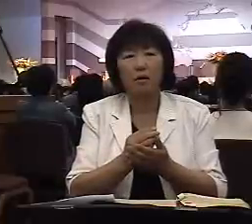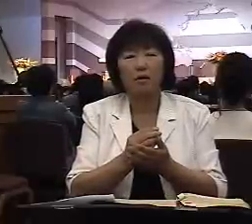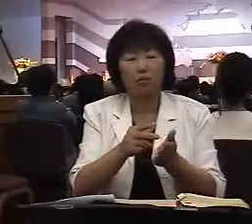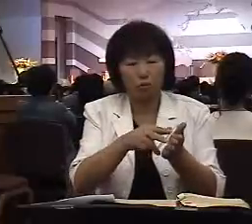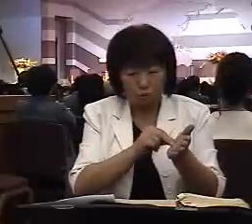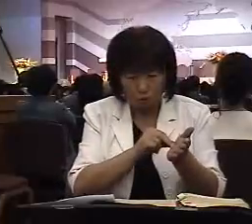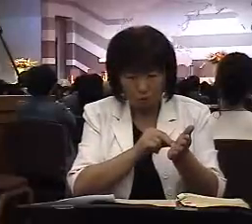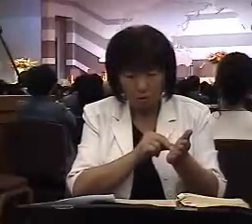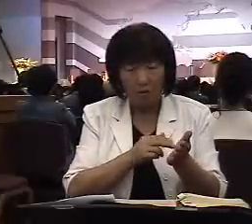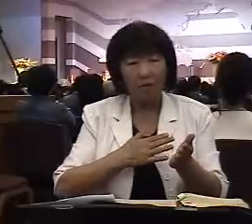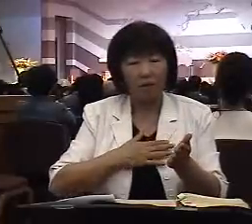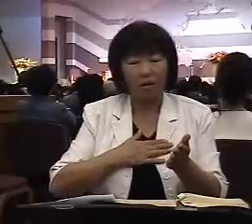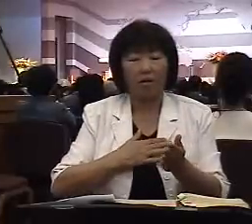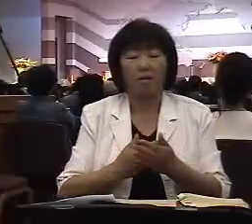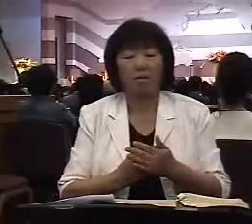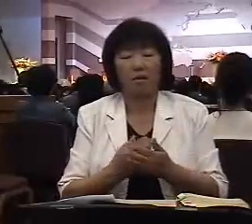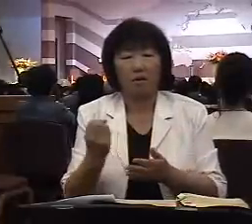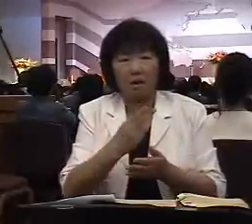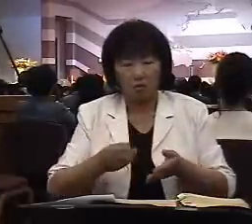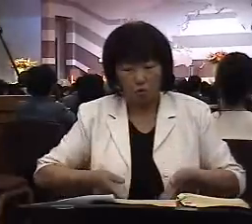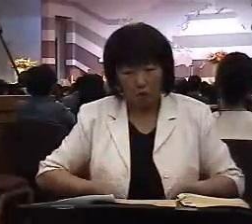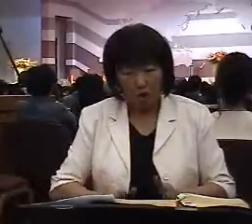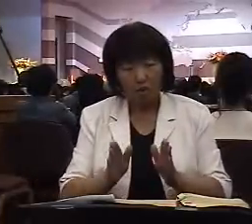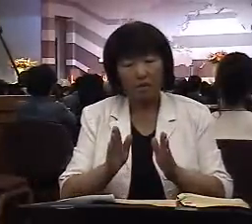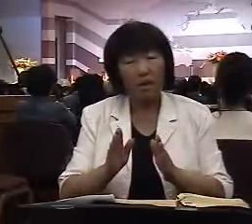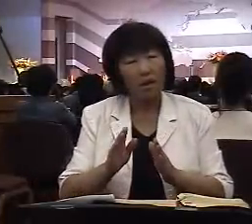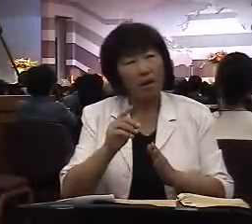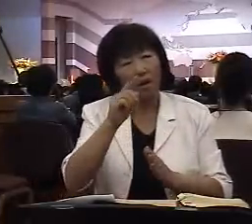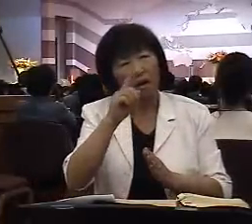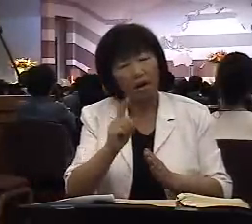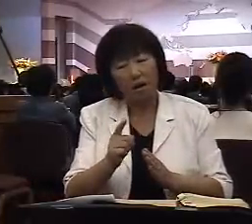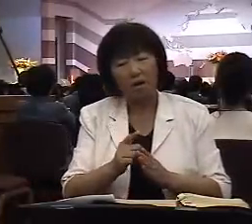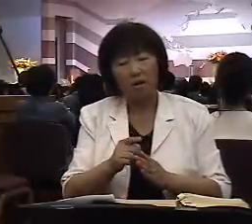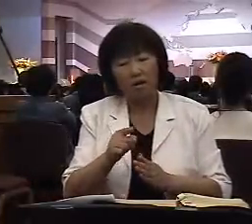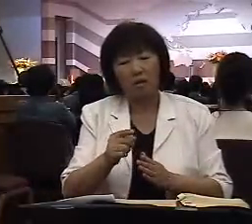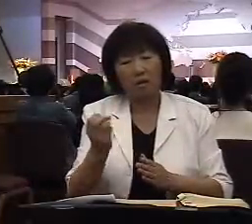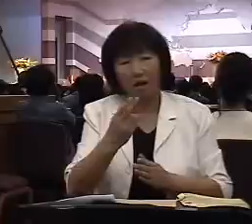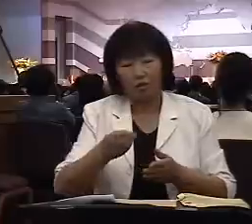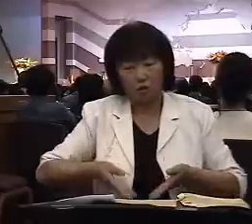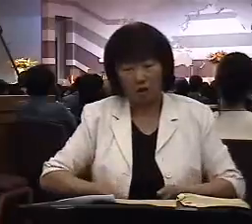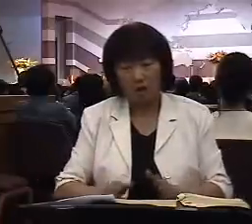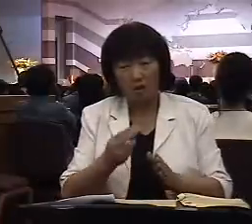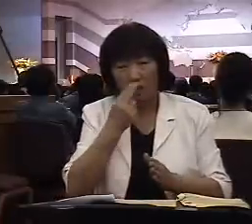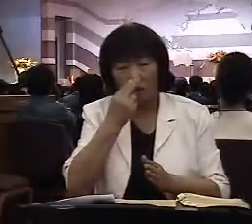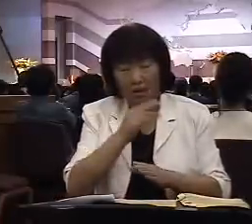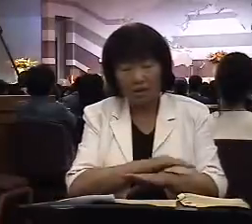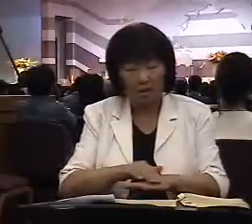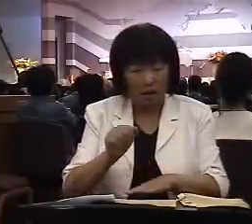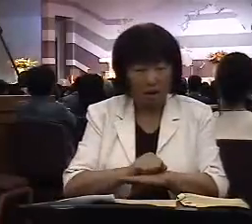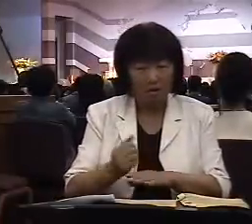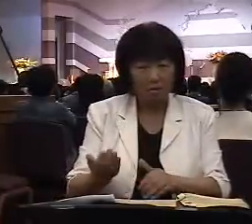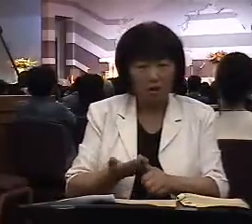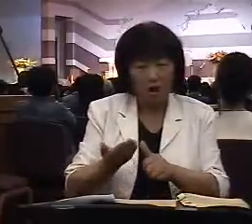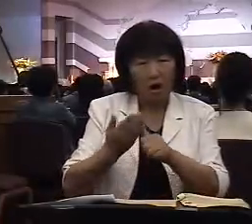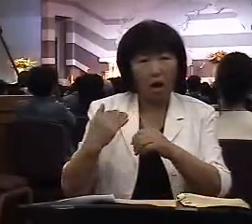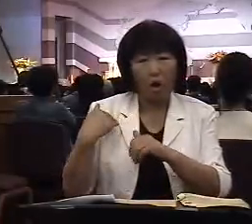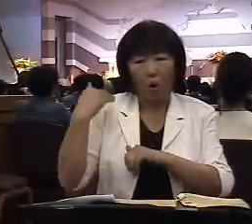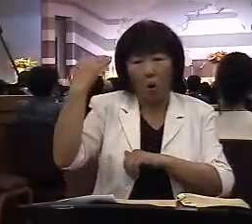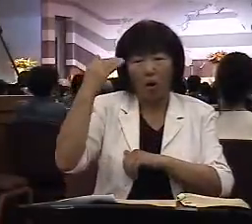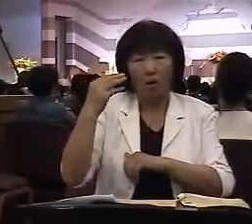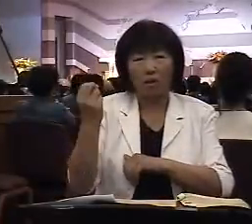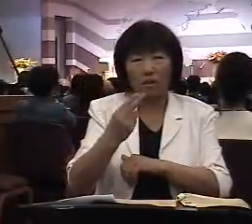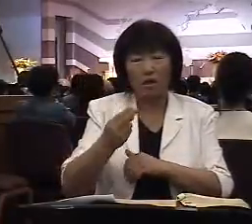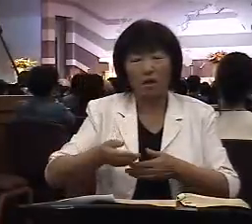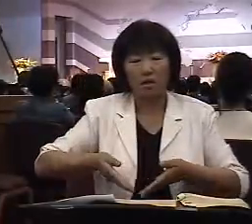이슈, 내가 거듭났느냐, 그 거듭난 생명이 잘 자라고 있느냐, 또 재생산의 역사가 있느냐,